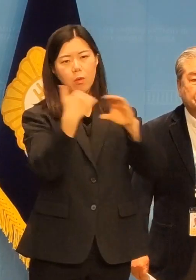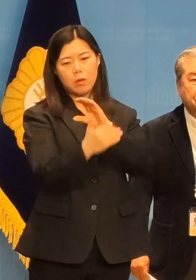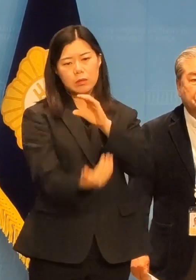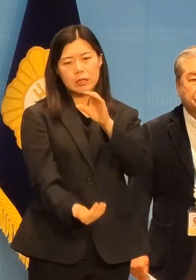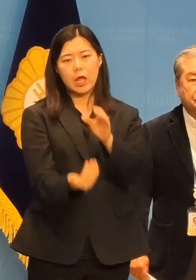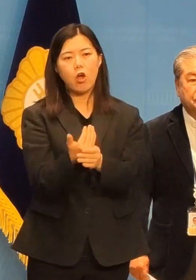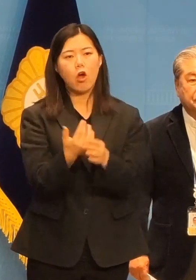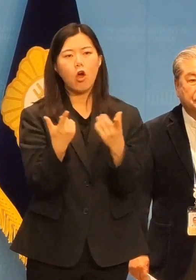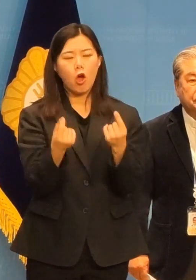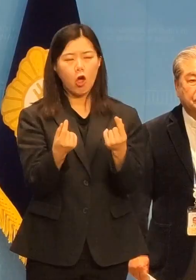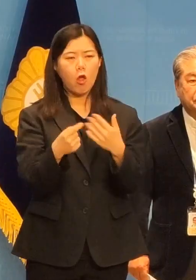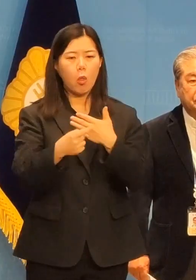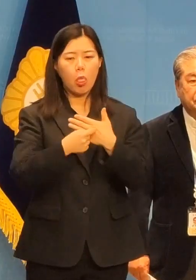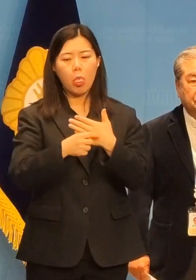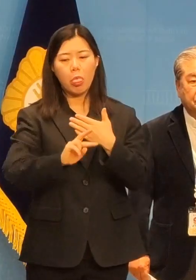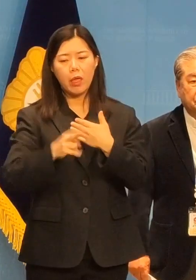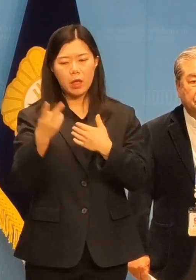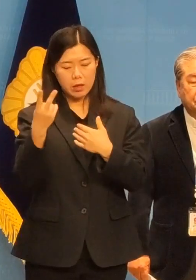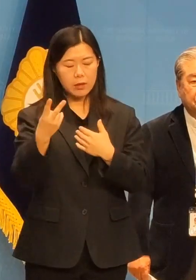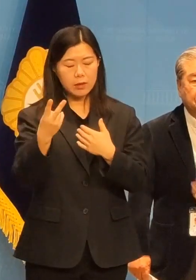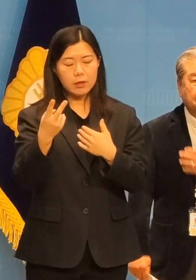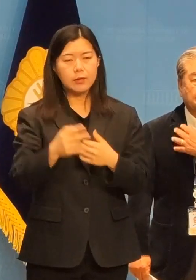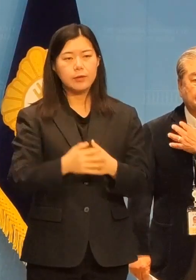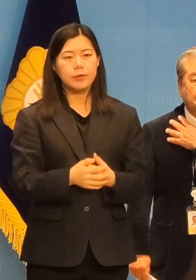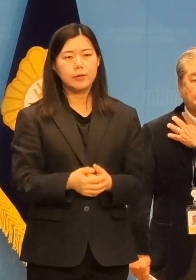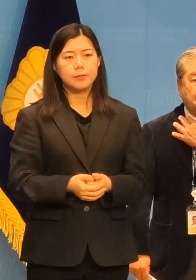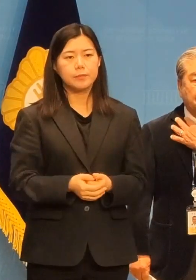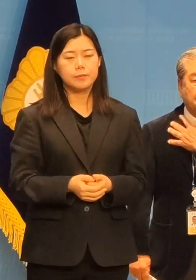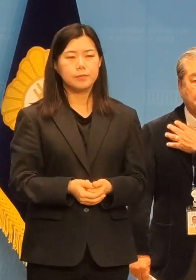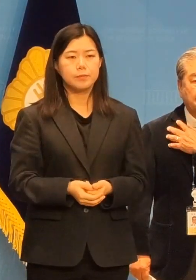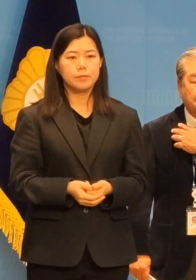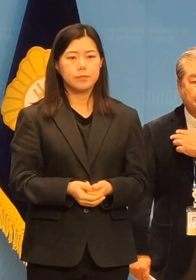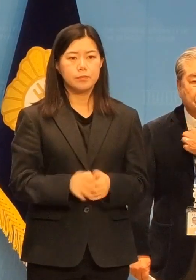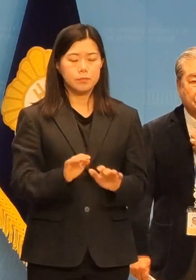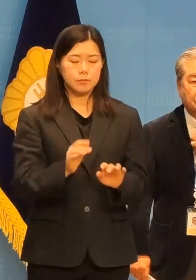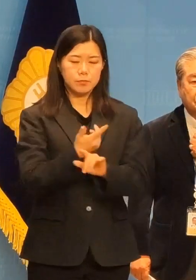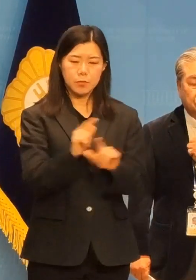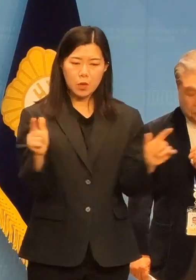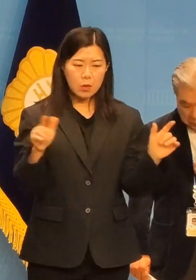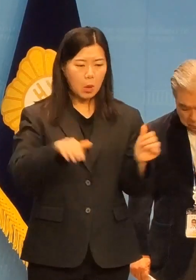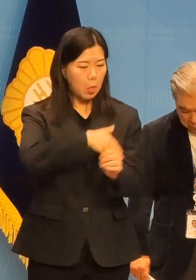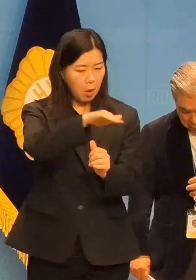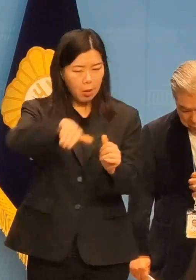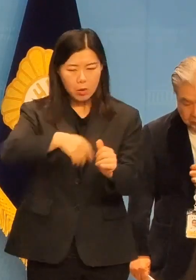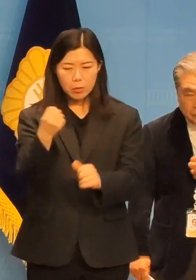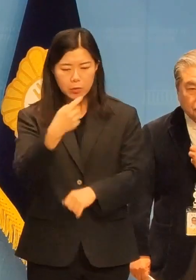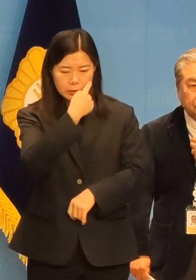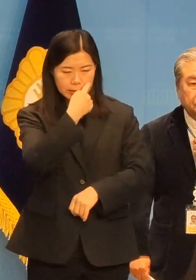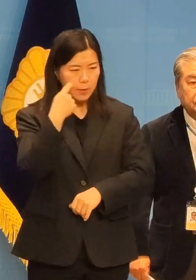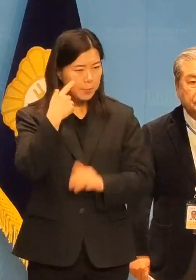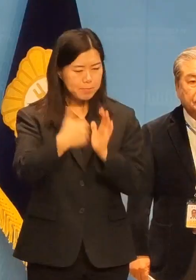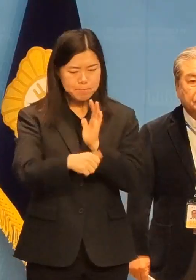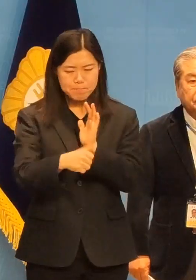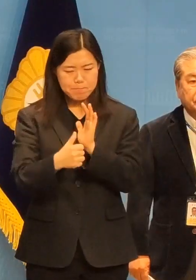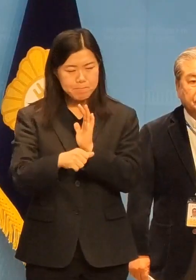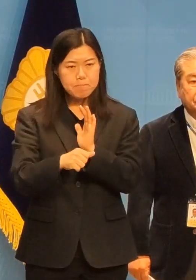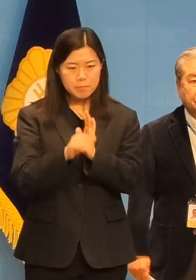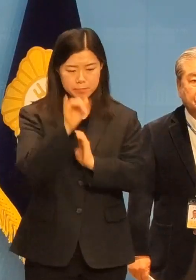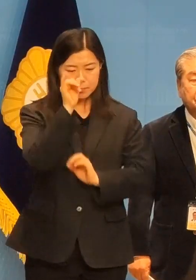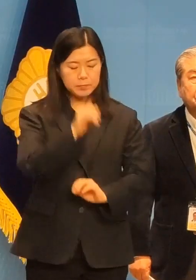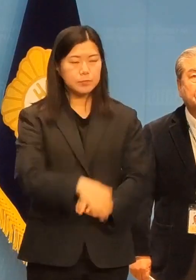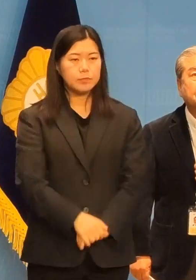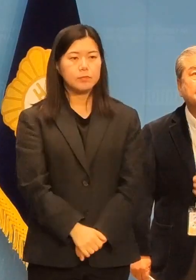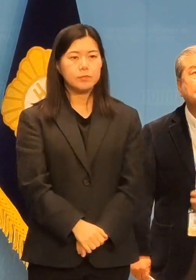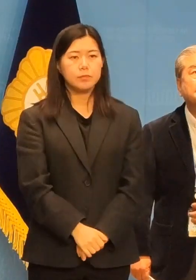사건으로 바뀌었다라는 것은 현재 여러 가지 정황과 증거에 의해서 밝혀지고